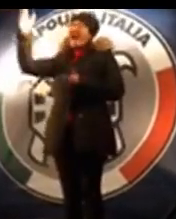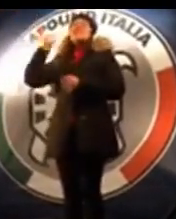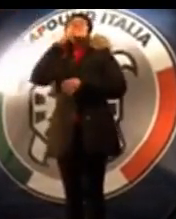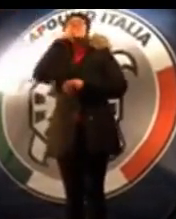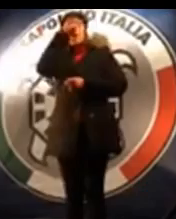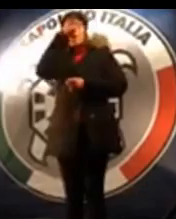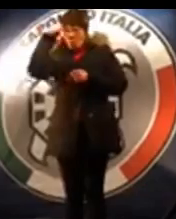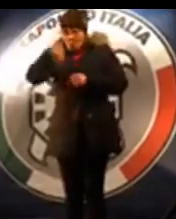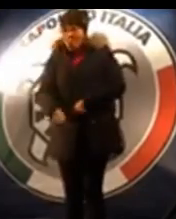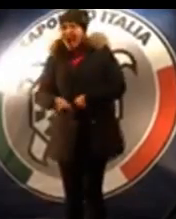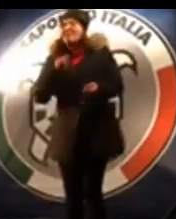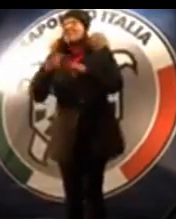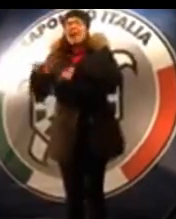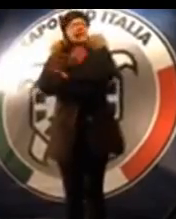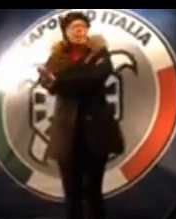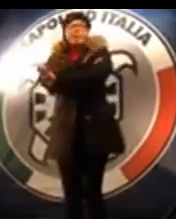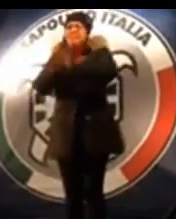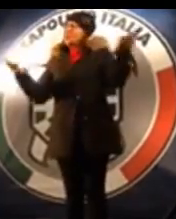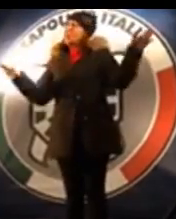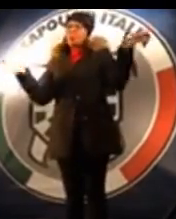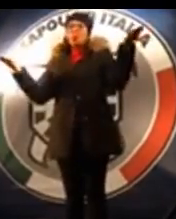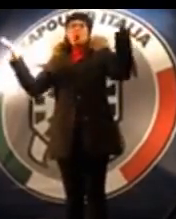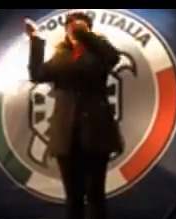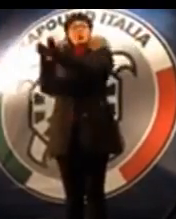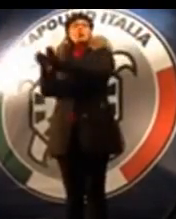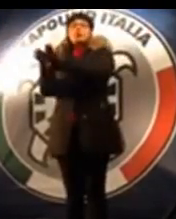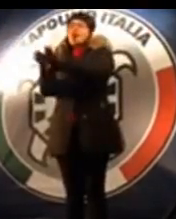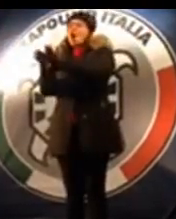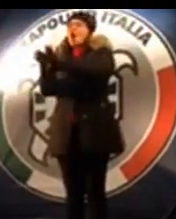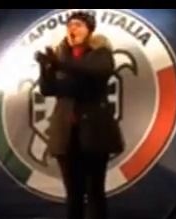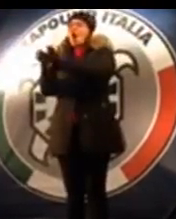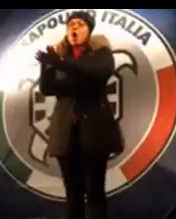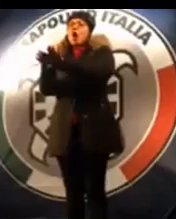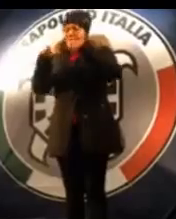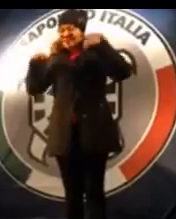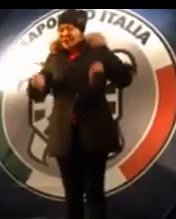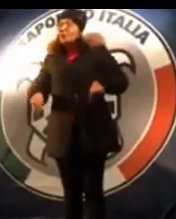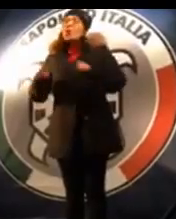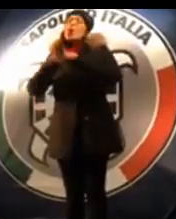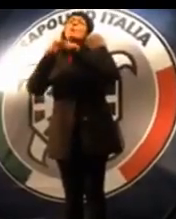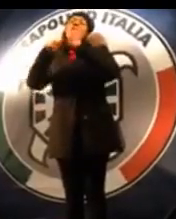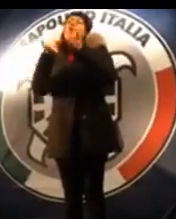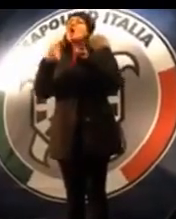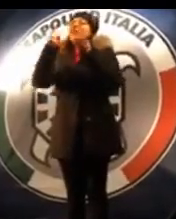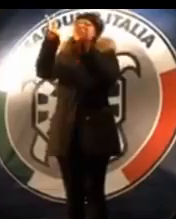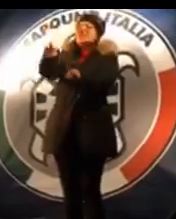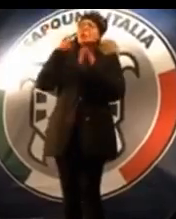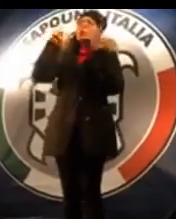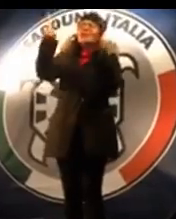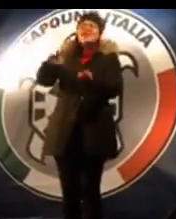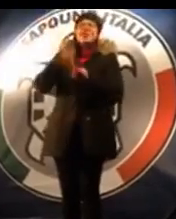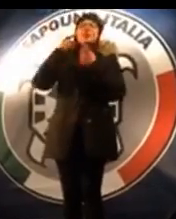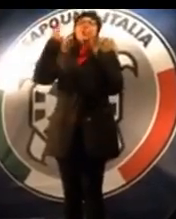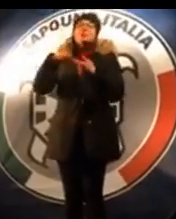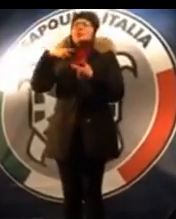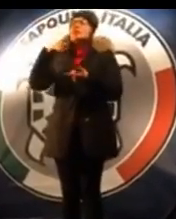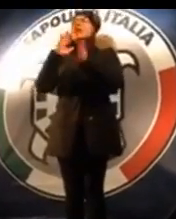più neanche uno spillo, perché è finito il tempo in cui si sfrutta questa terra. Bravo!